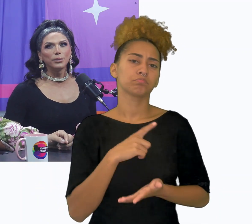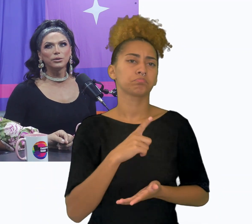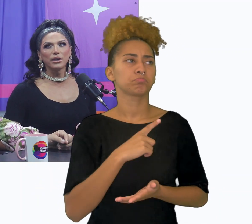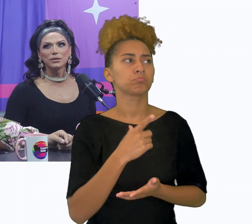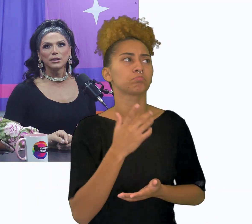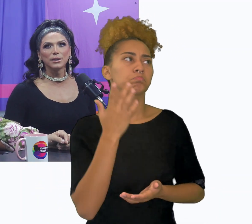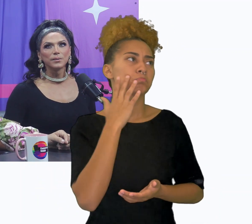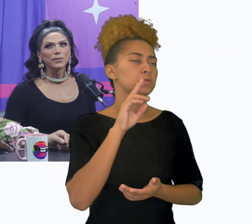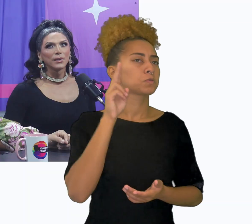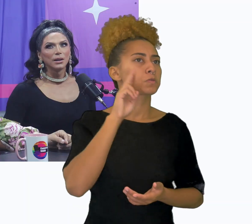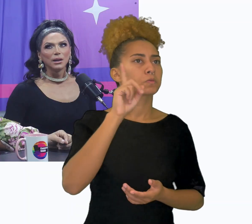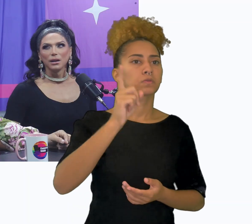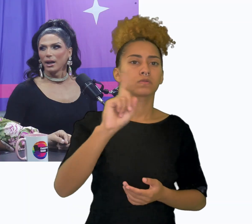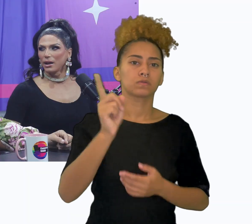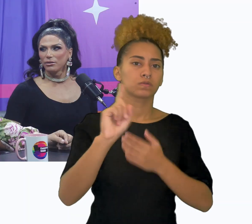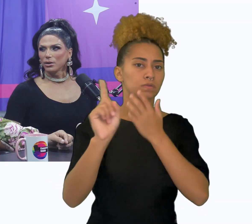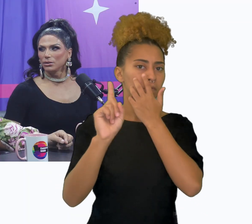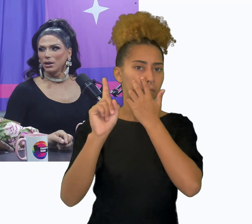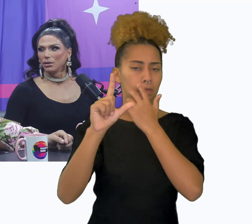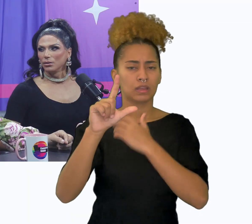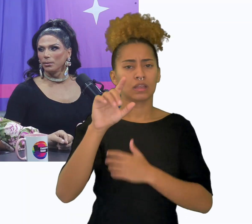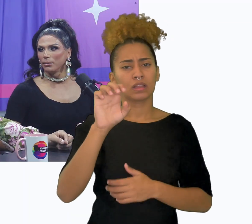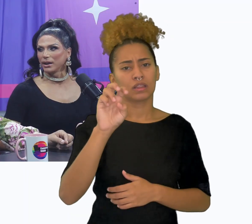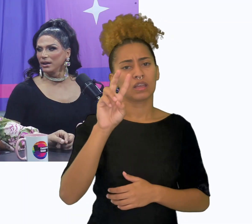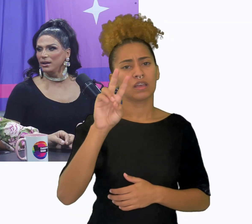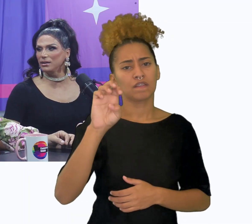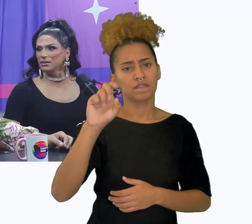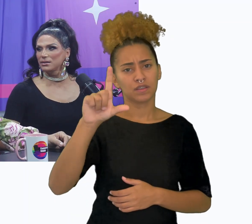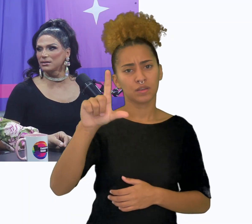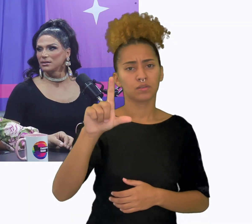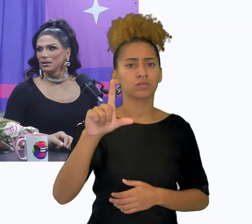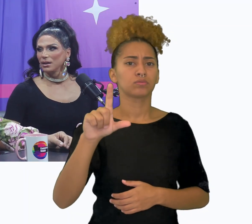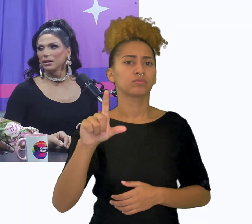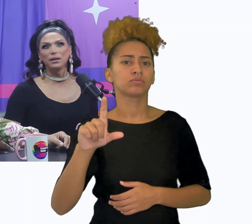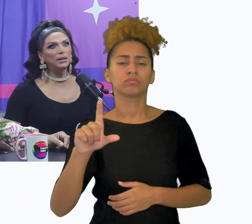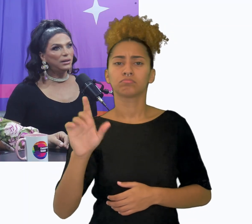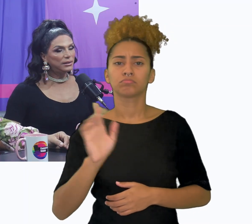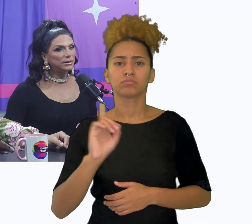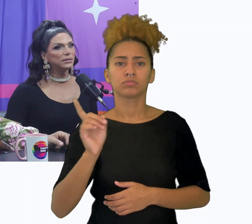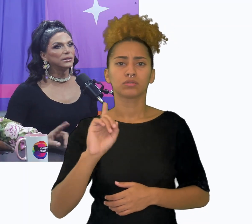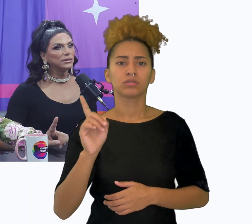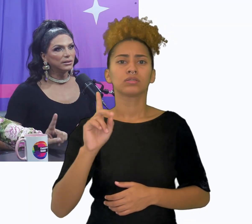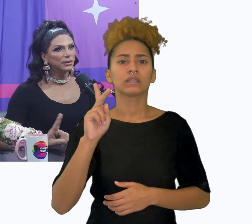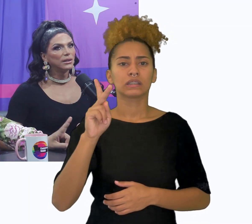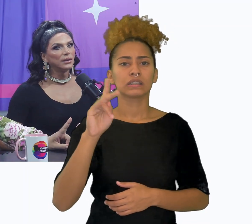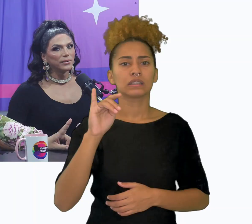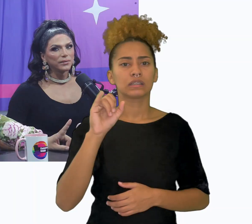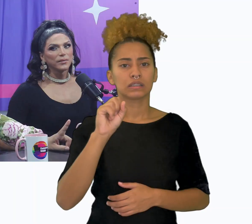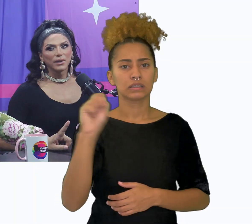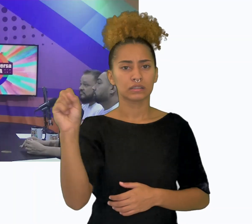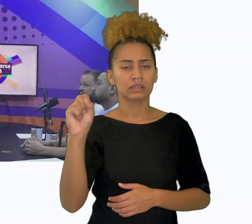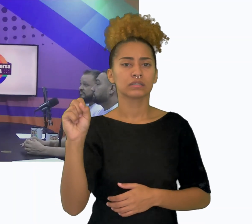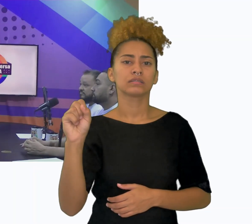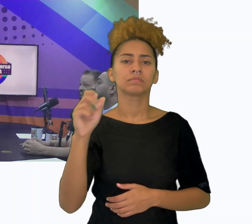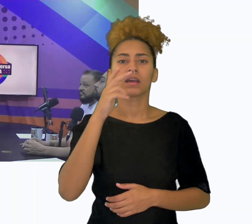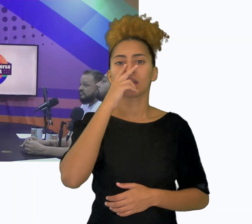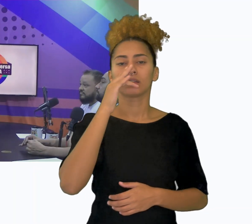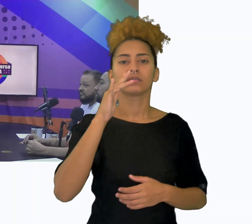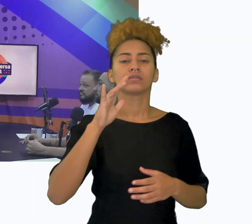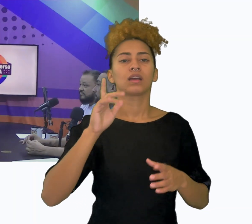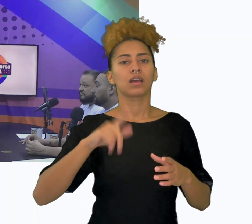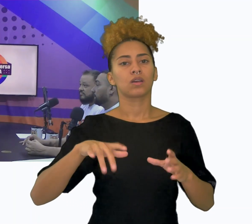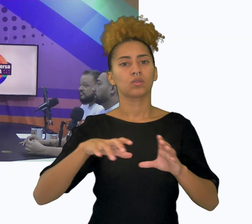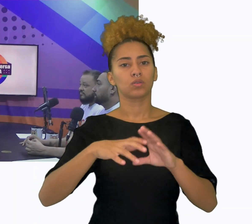não me lembro de fazer Level, não. Eu lembro que surgiu... Kiss. Kiss era meio que fechado pra